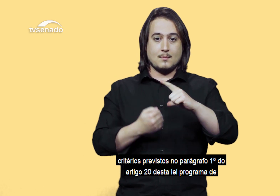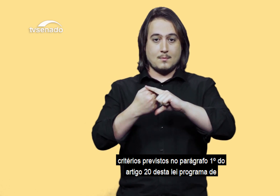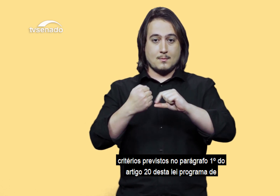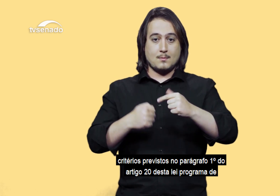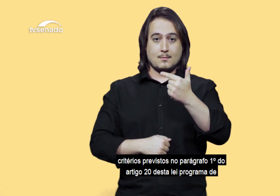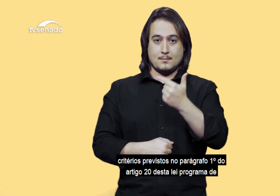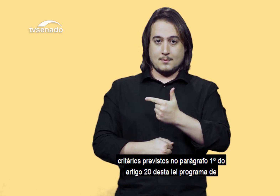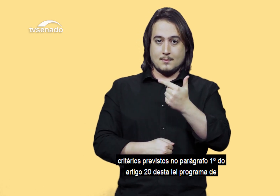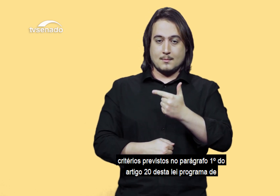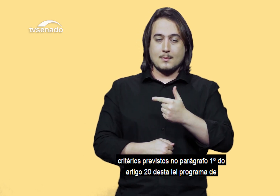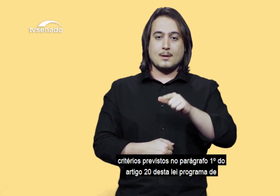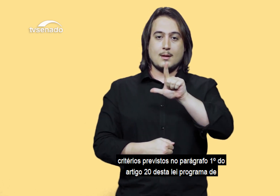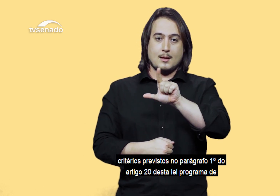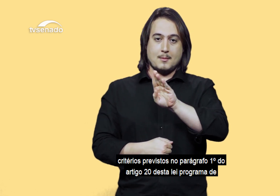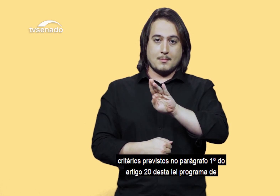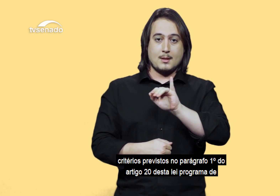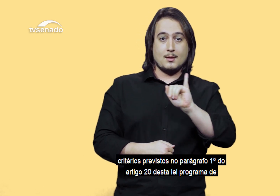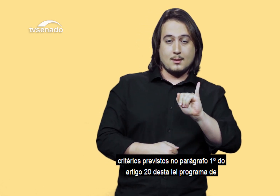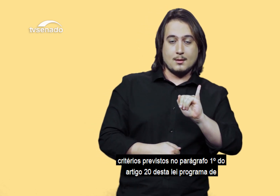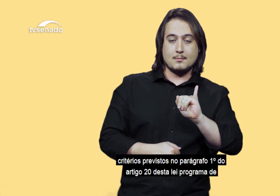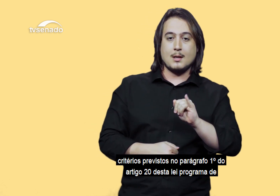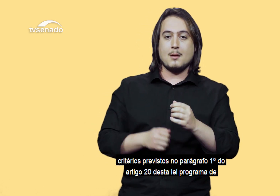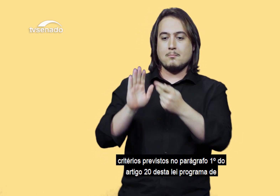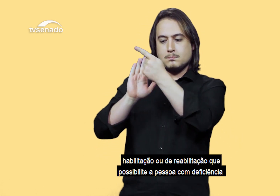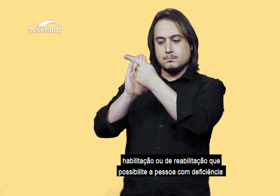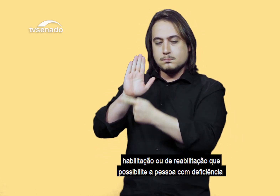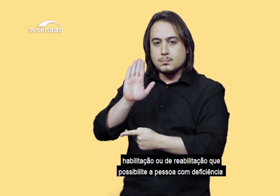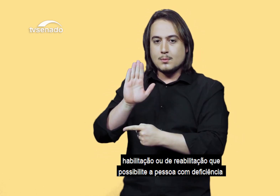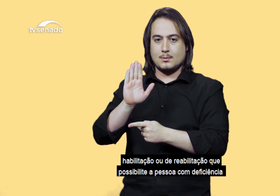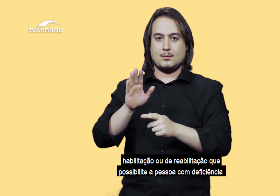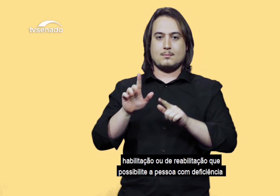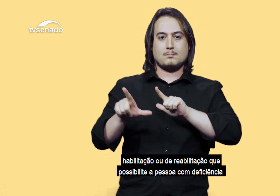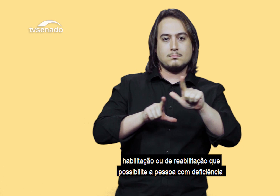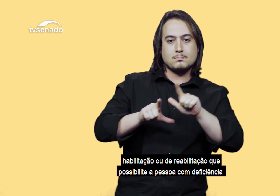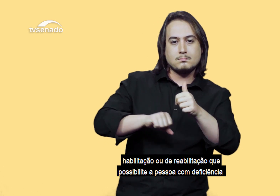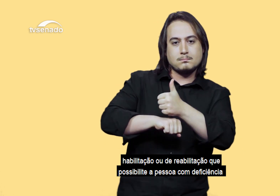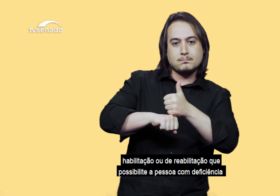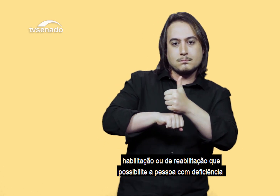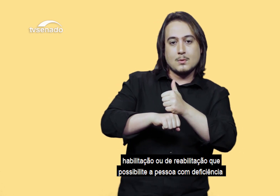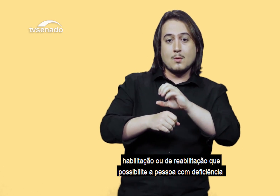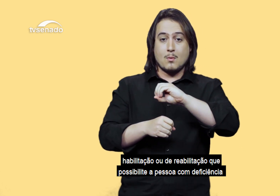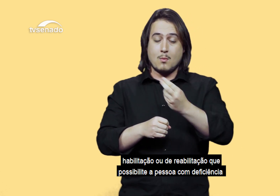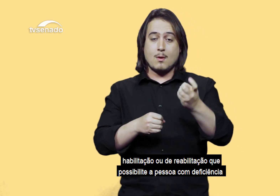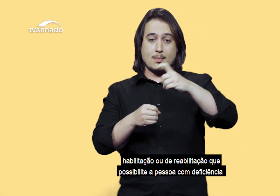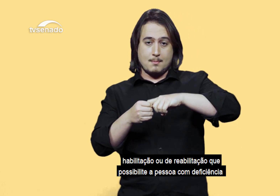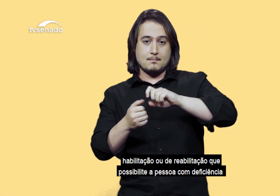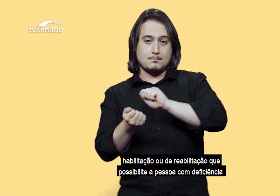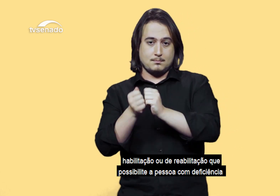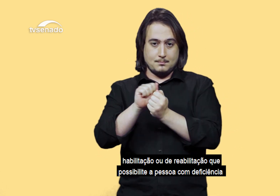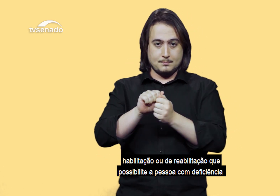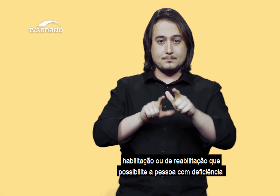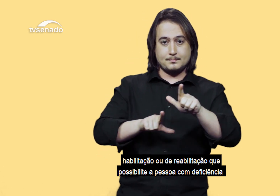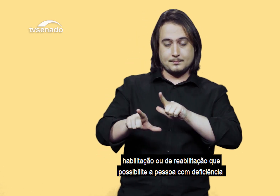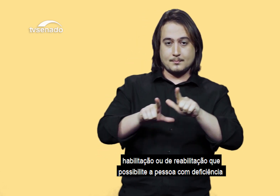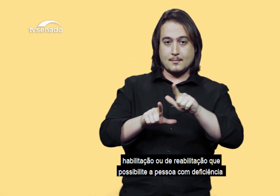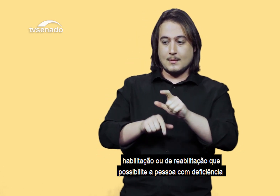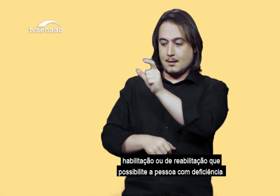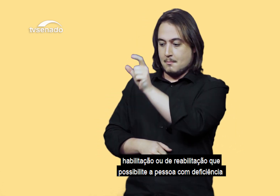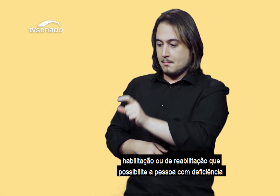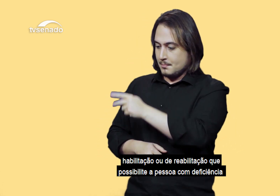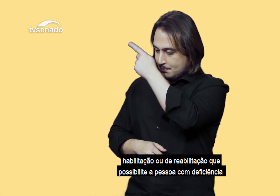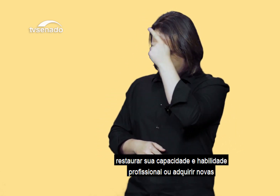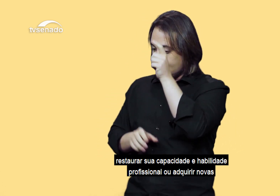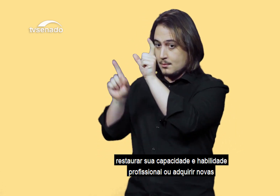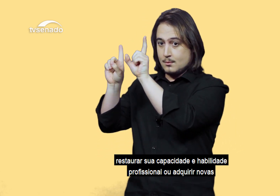1º do artigo 20 desta Lei, Programa de Habilitação ou de Reabilitação que possibilite à pessoa